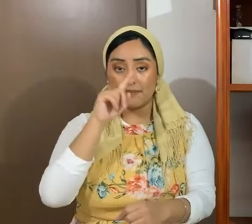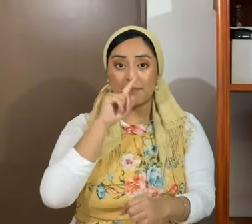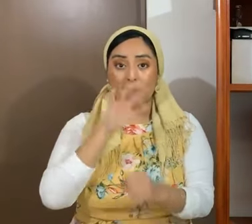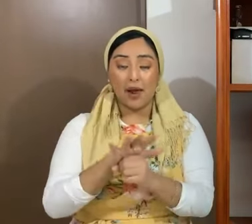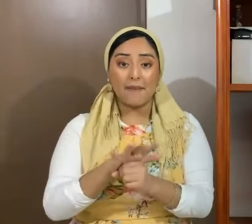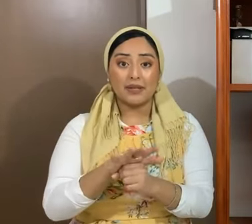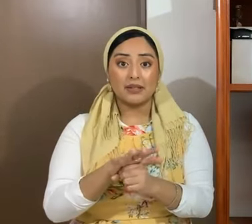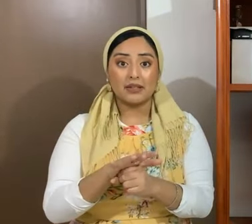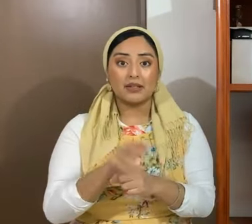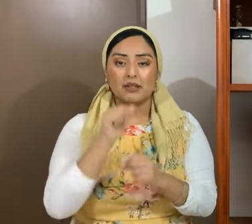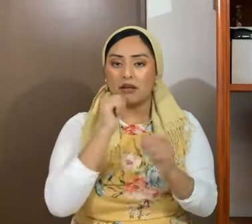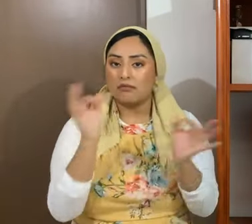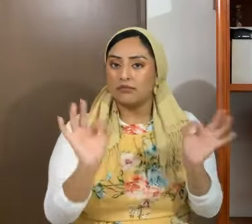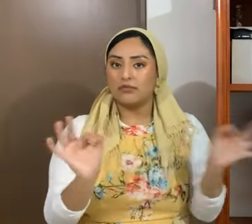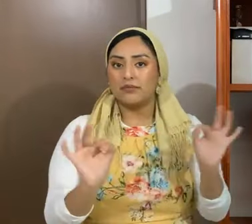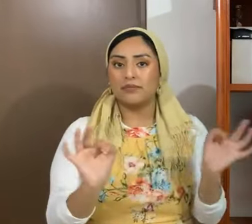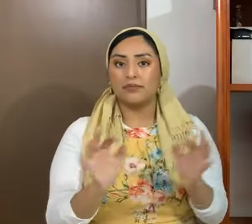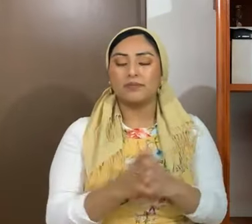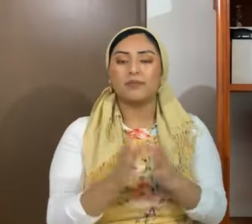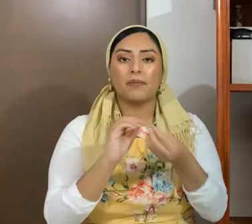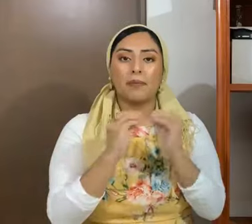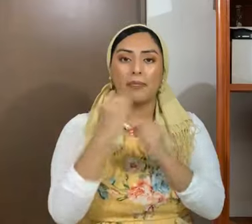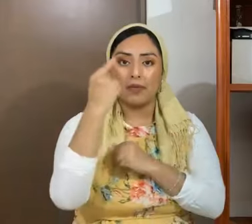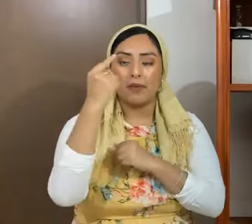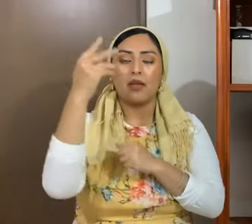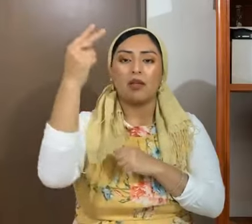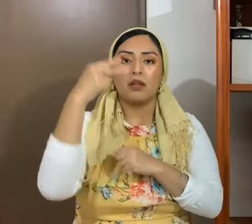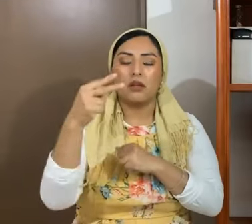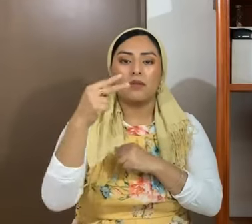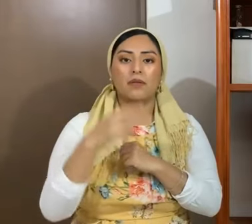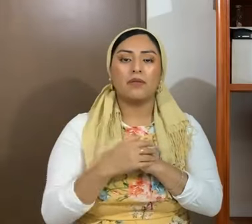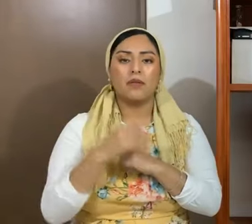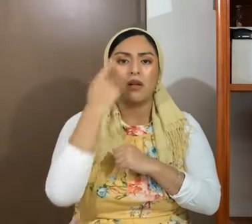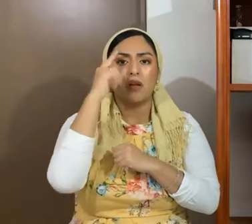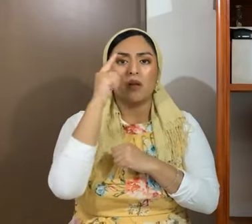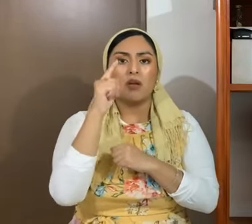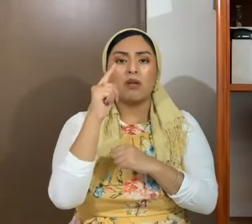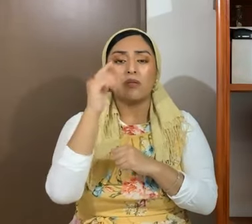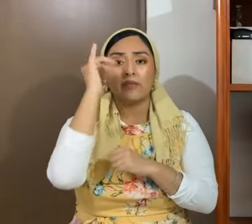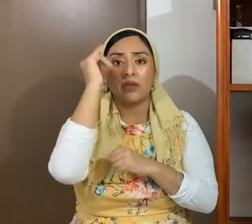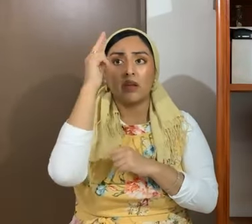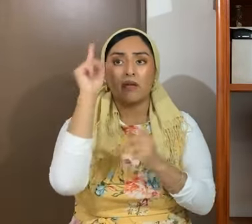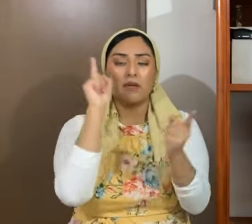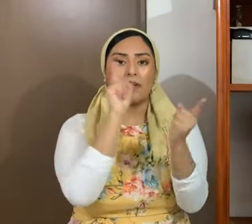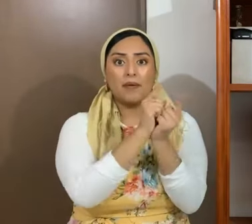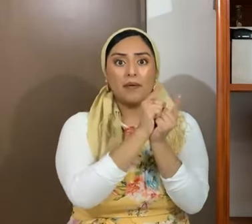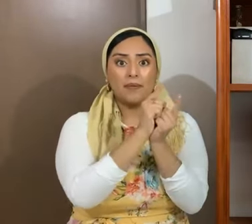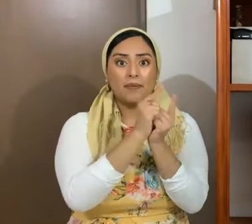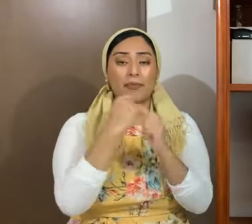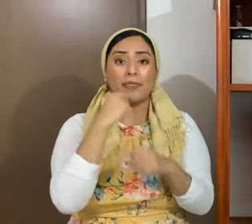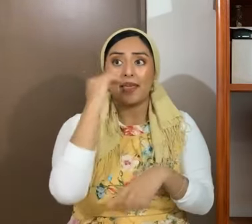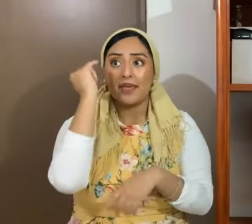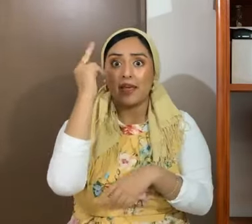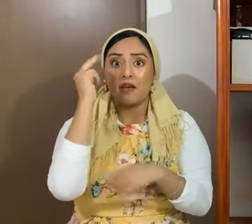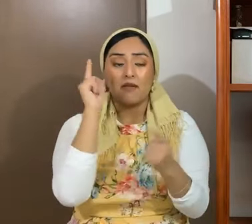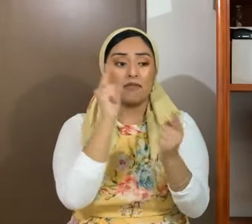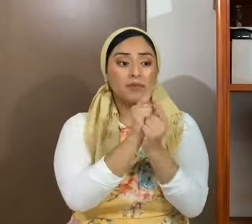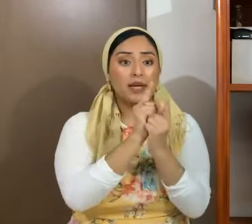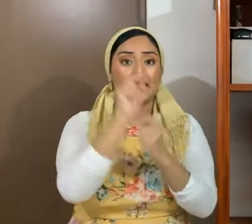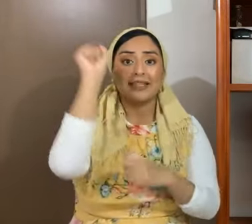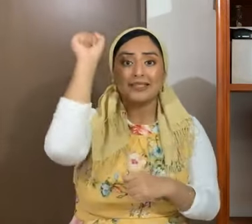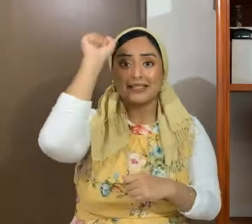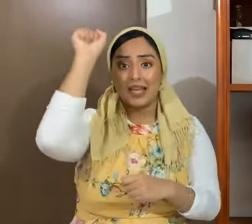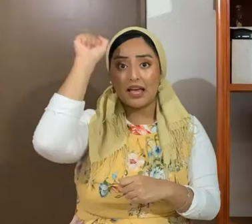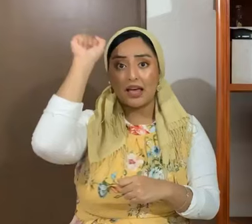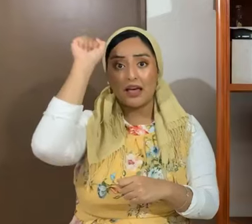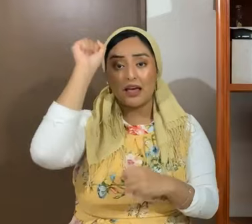¿Qué tenemos? O sea, no es cualquier cosa. Número 1, número 2, para que él la visitara. Aquí lo vimos, visitó Yahweh a